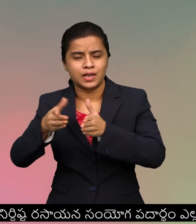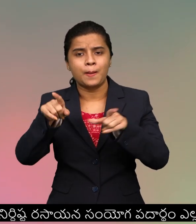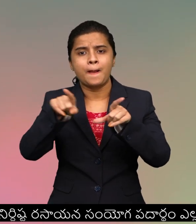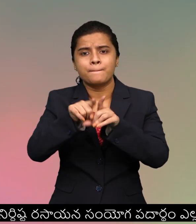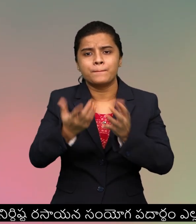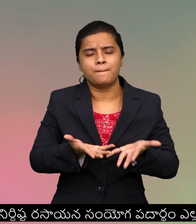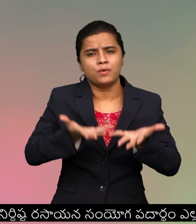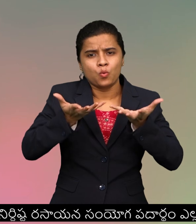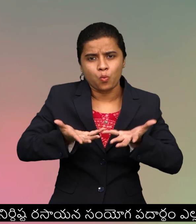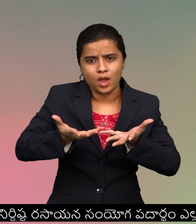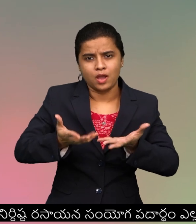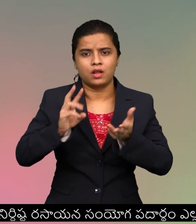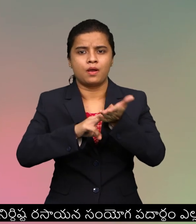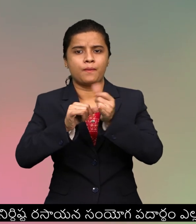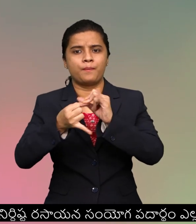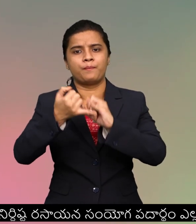ఉంటుంది.